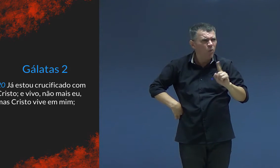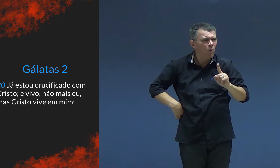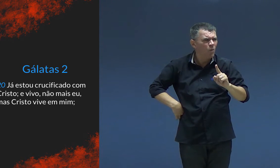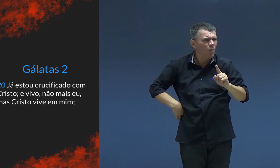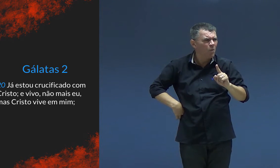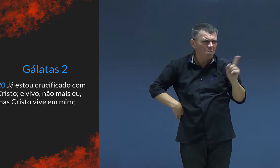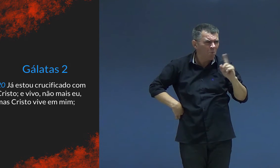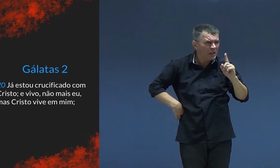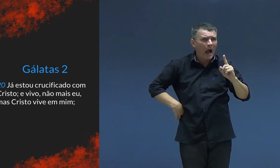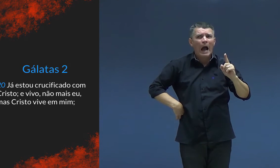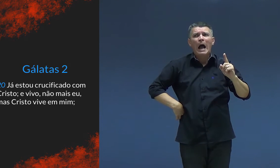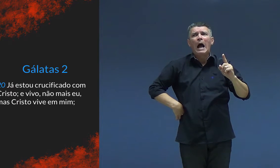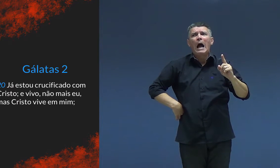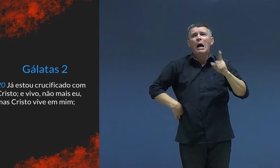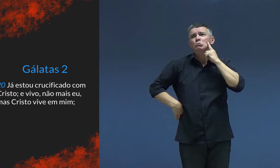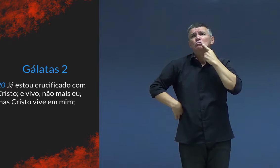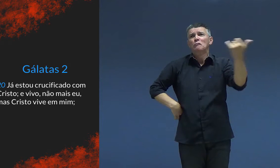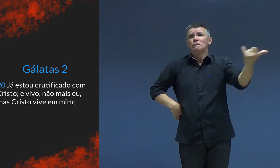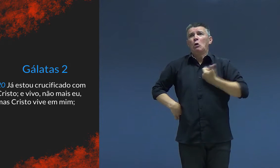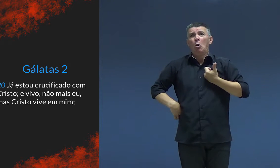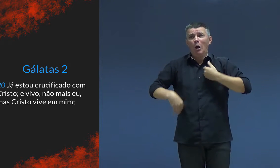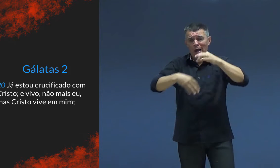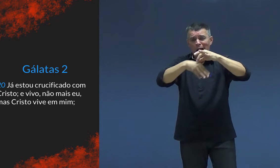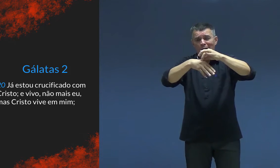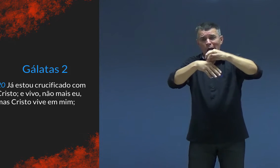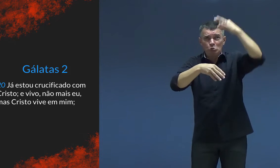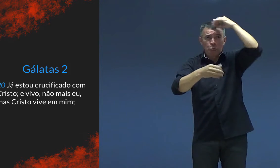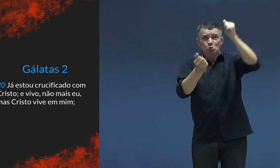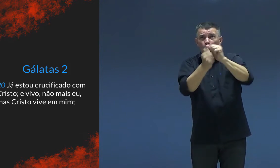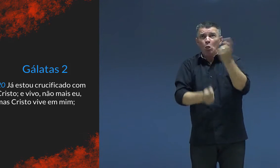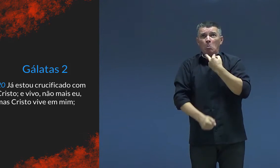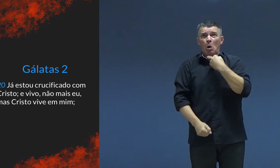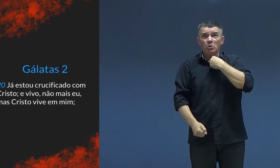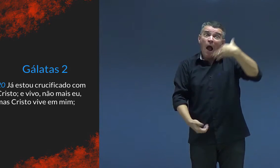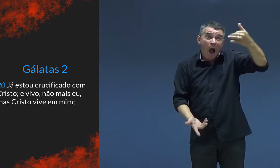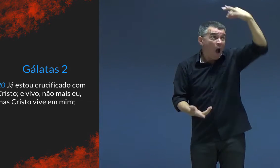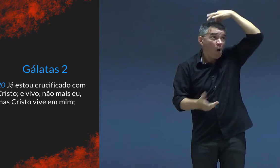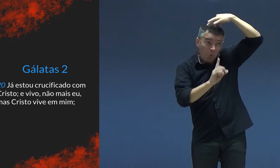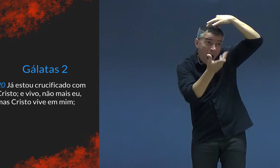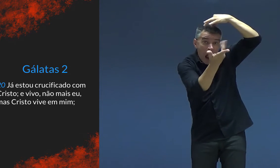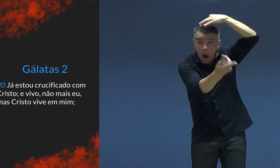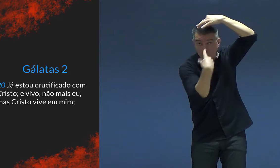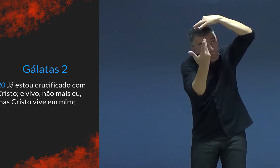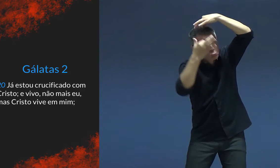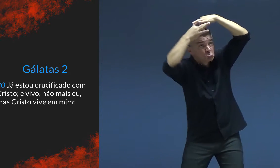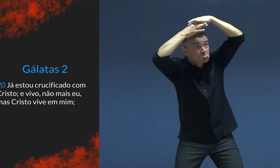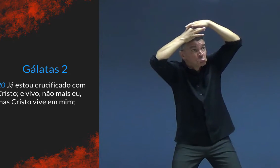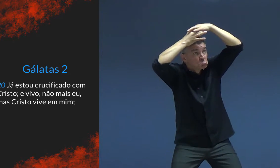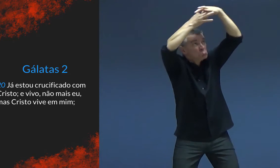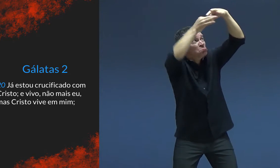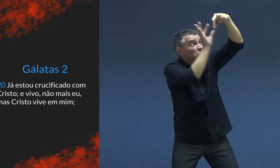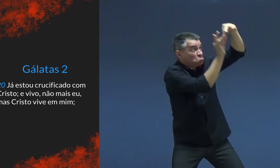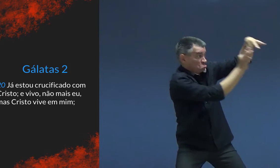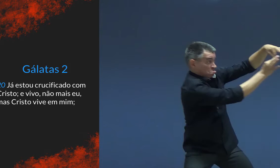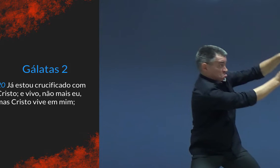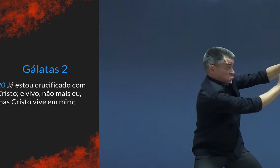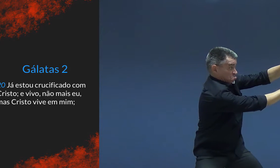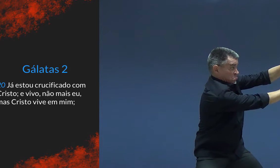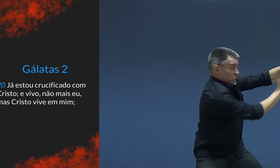Não? Não pode? Ah, o surdo me falou que a carne e o espírito não pode. Então tá, então eu vou tirar o espírito